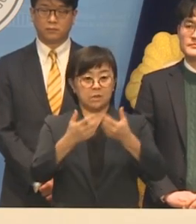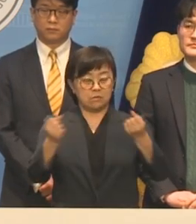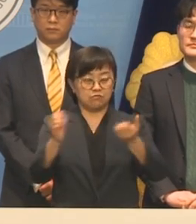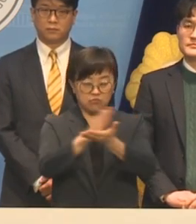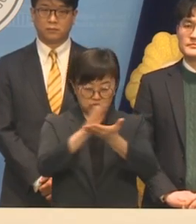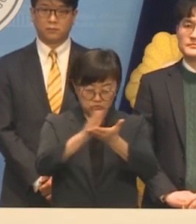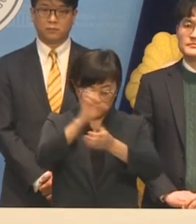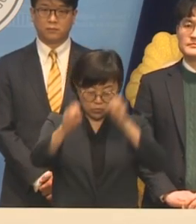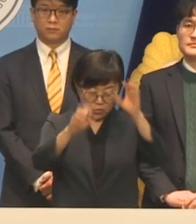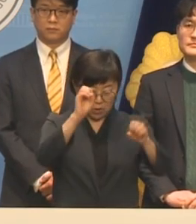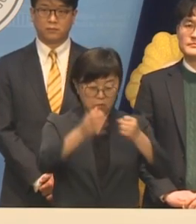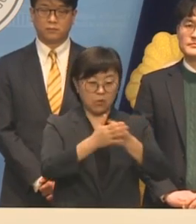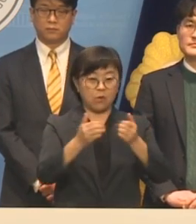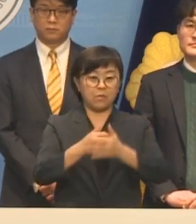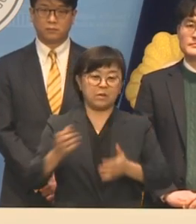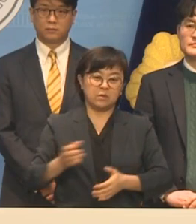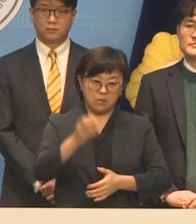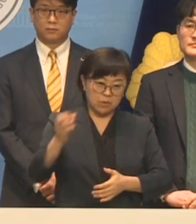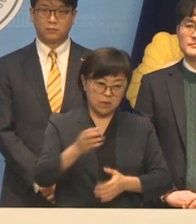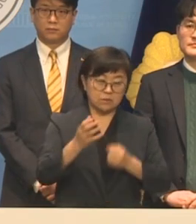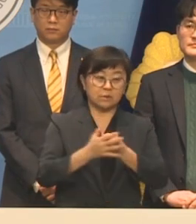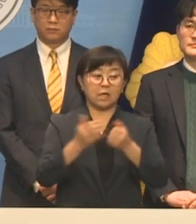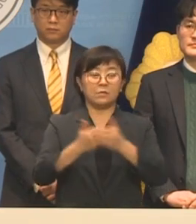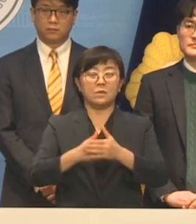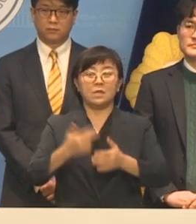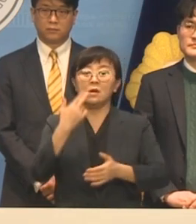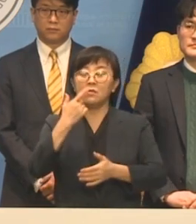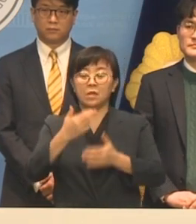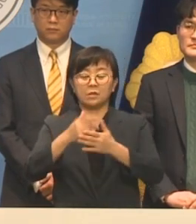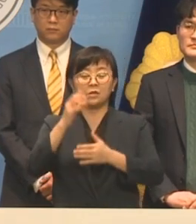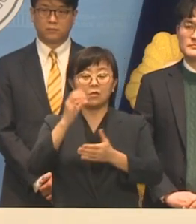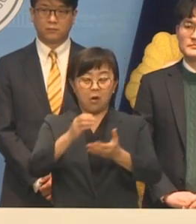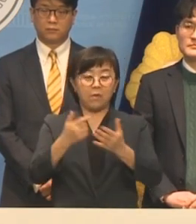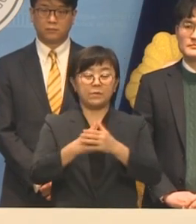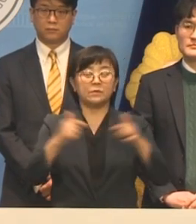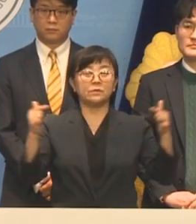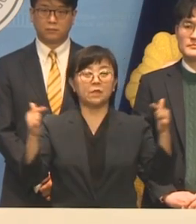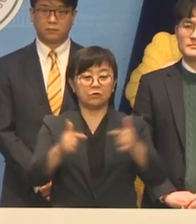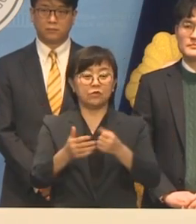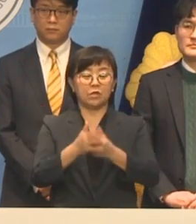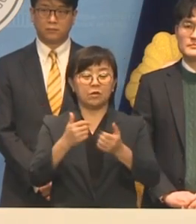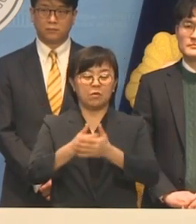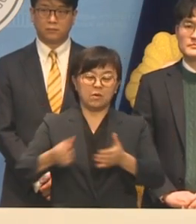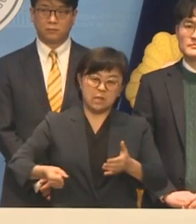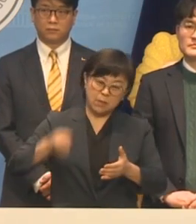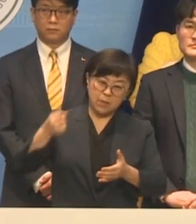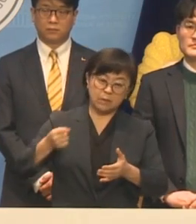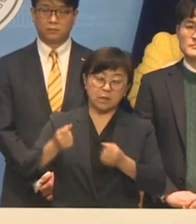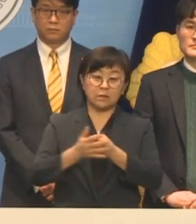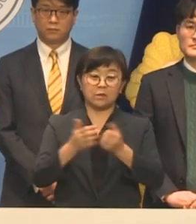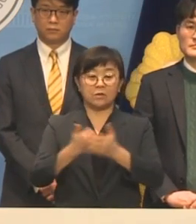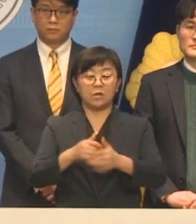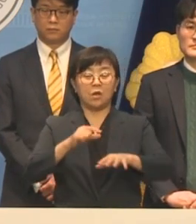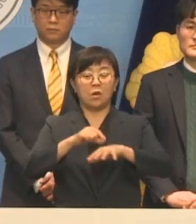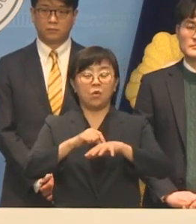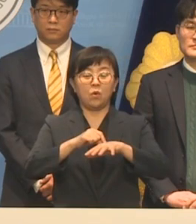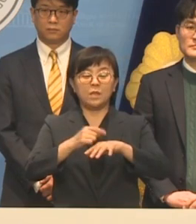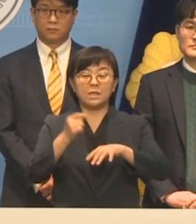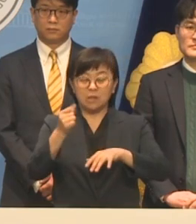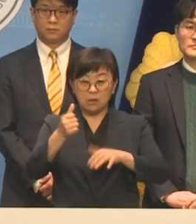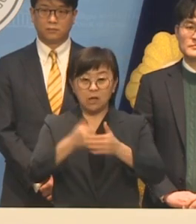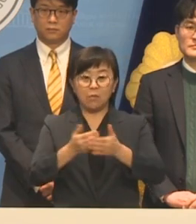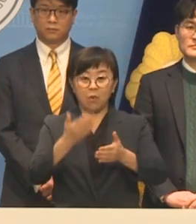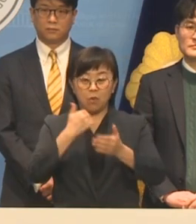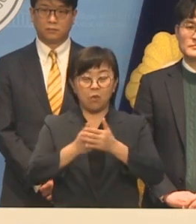분리수거하고 텀블러 가지고 다니면서 플라스틱 컵 덜 쓰고 장바구니 가지고 다니고 고기 적게 먹고 채식을